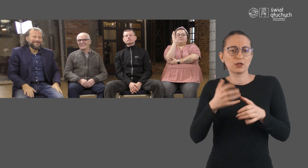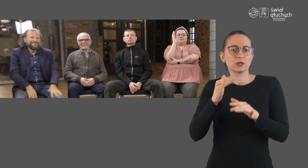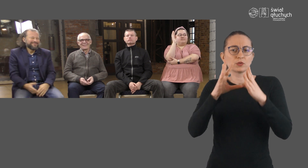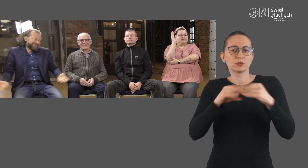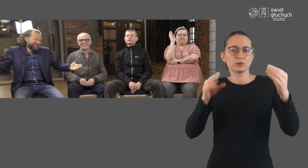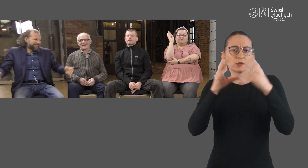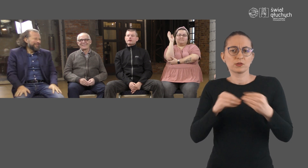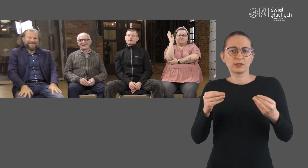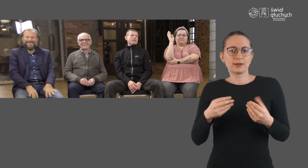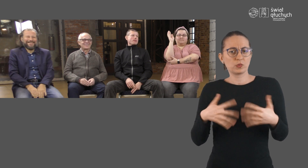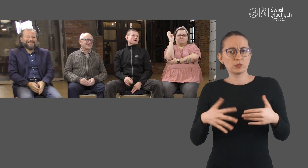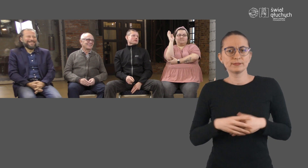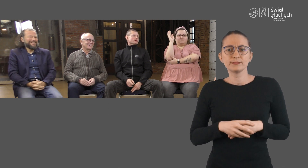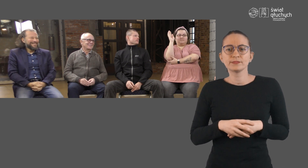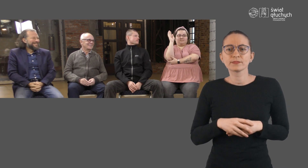dużo migałem.